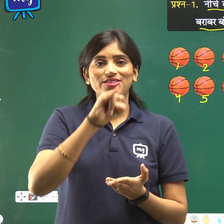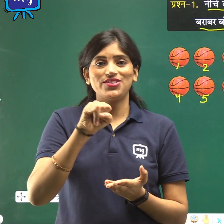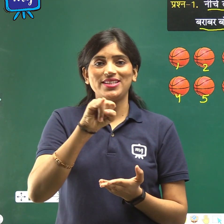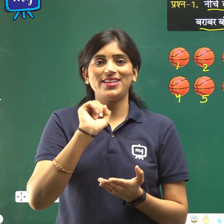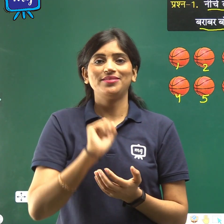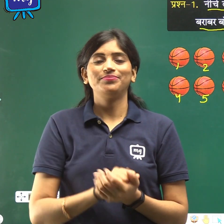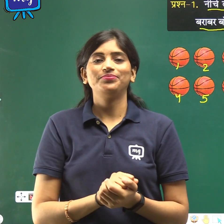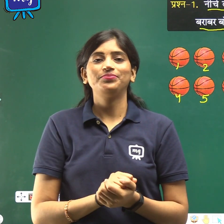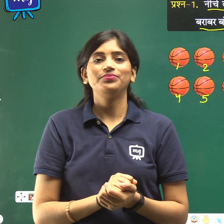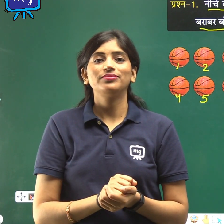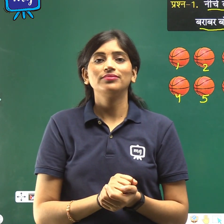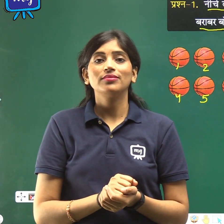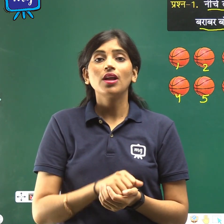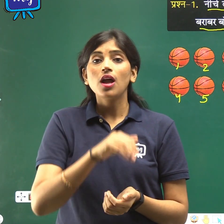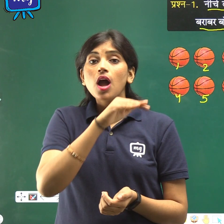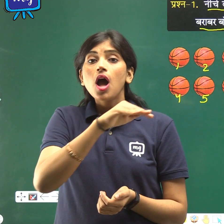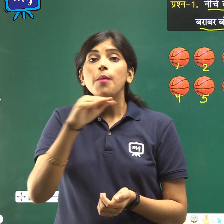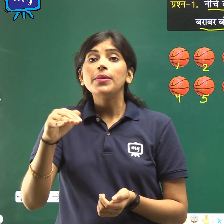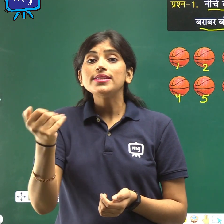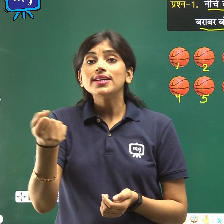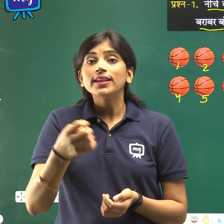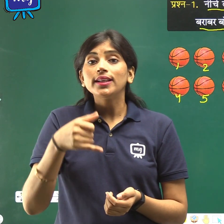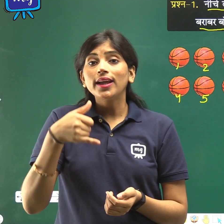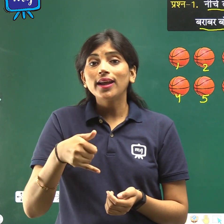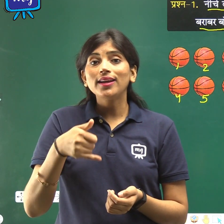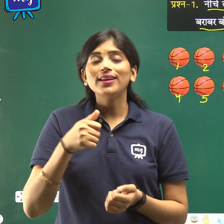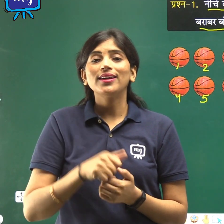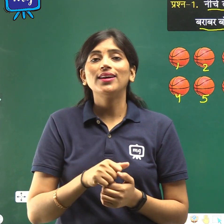6। बच्चे कितने हैं?